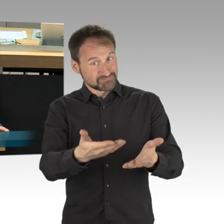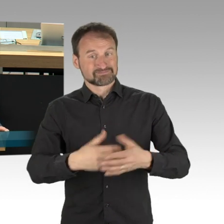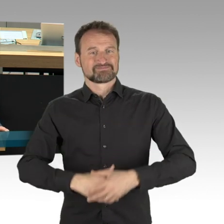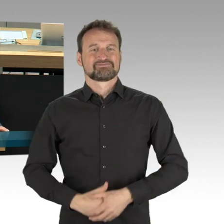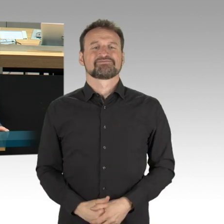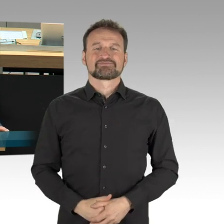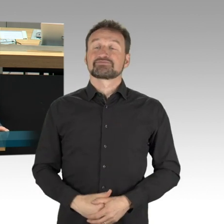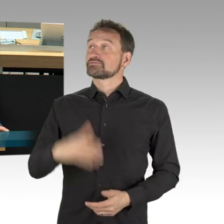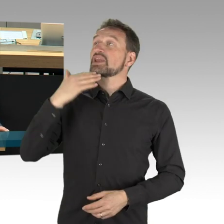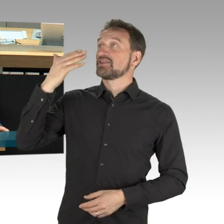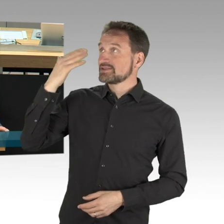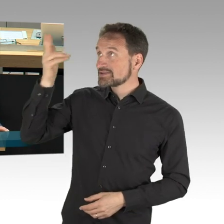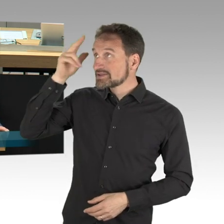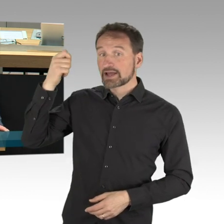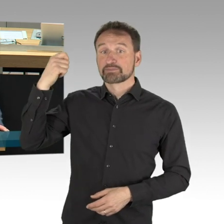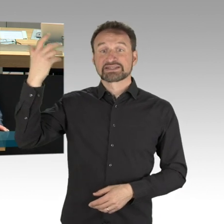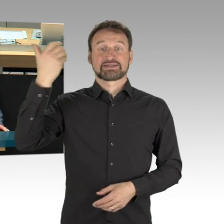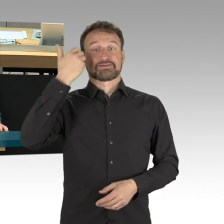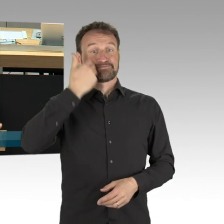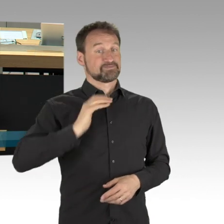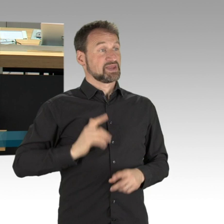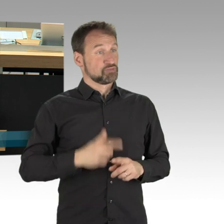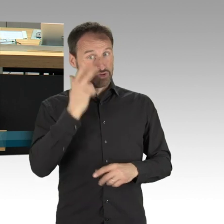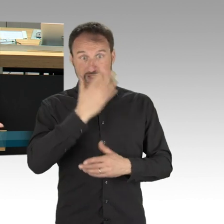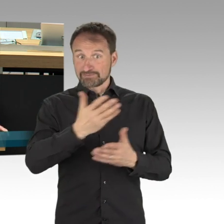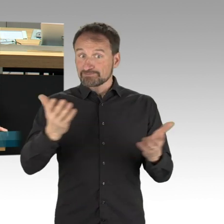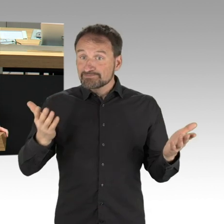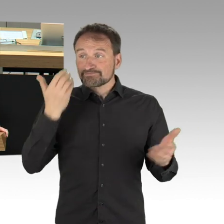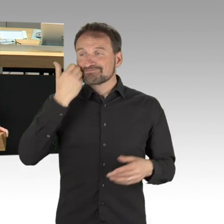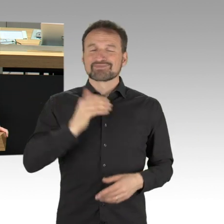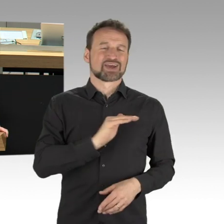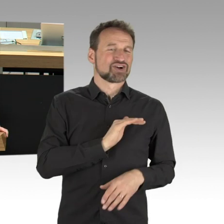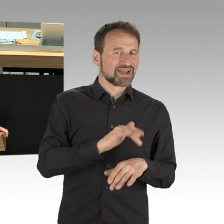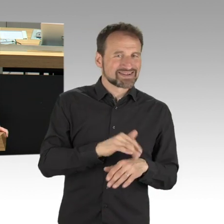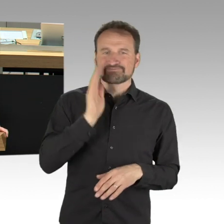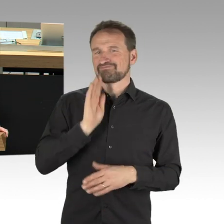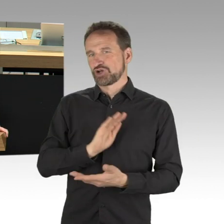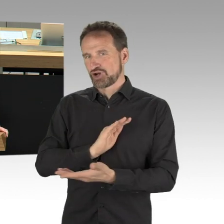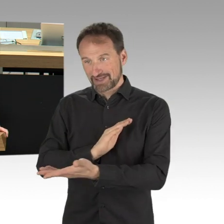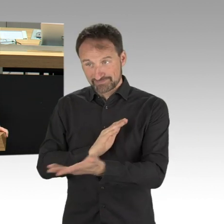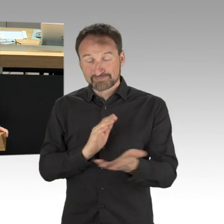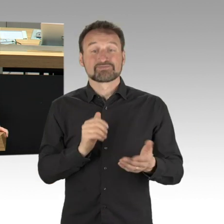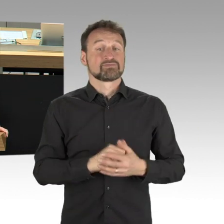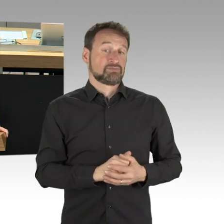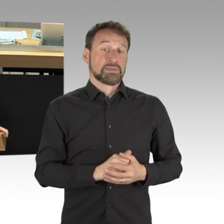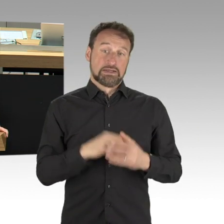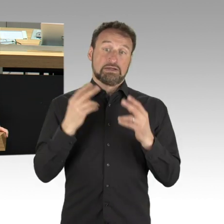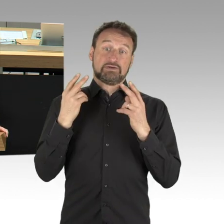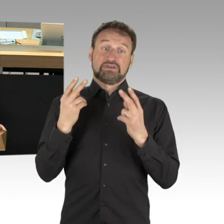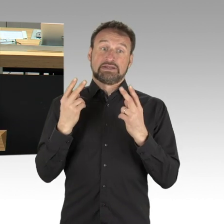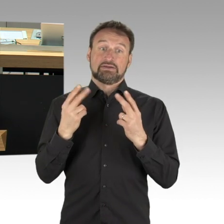wichtig, dass dieses Hohe Haus einen Konsens dazu hat, dass wir jede Form des Antisemitismus